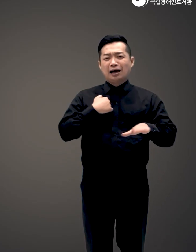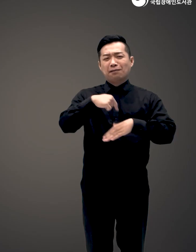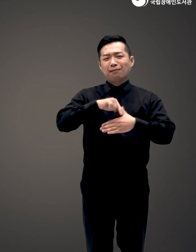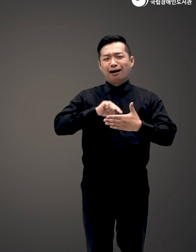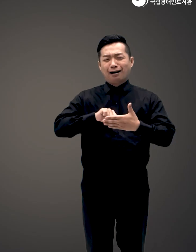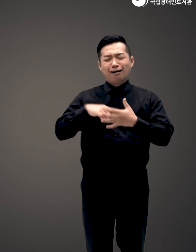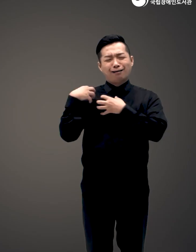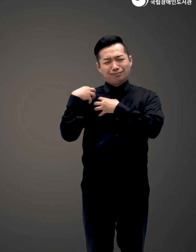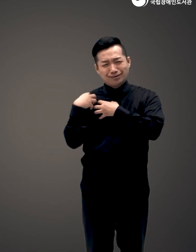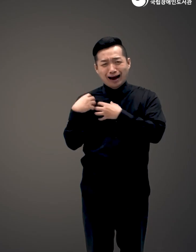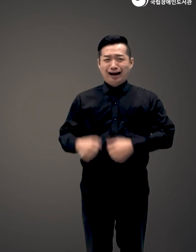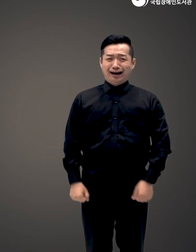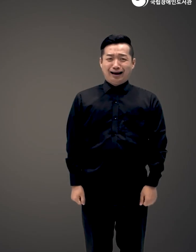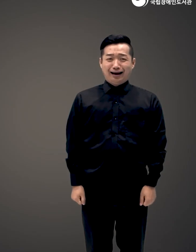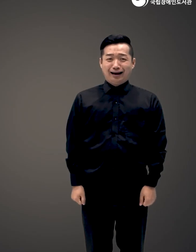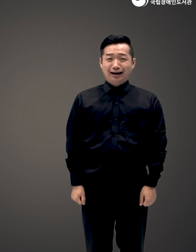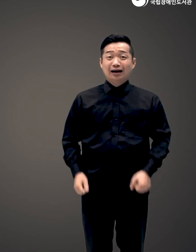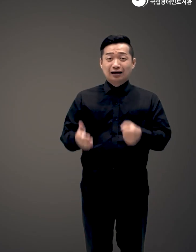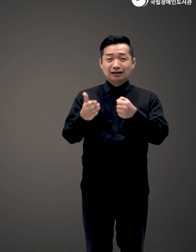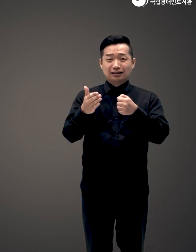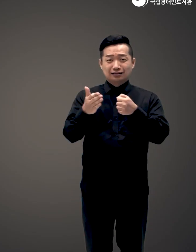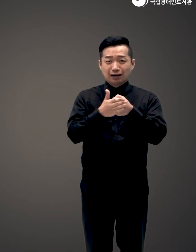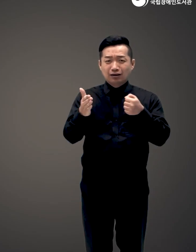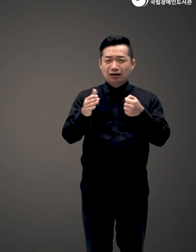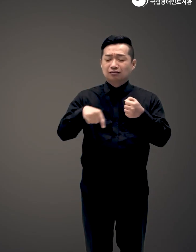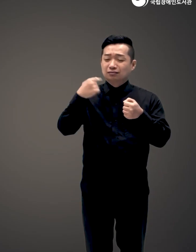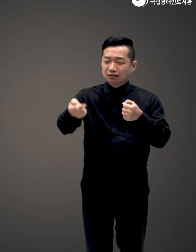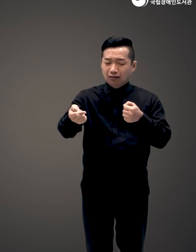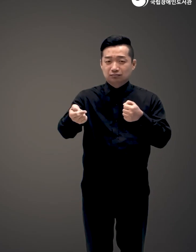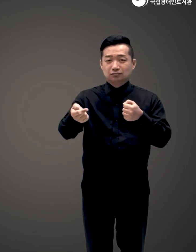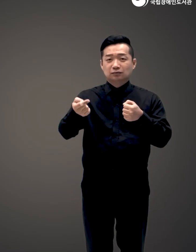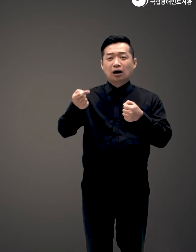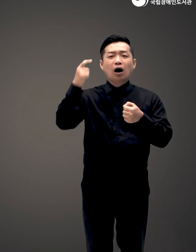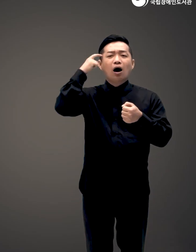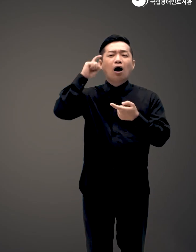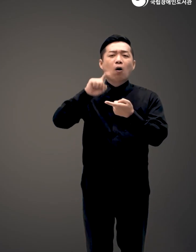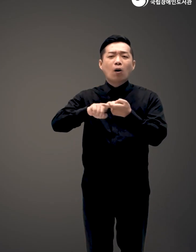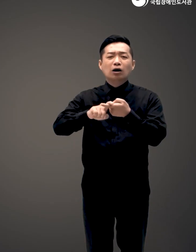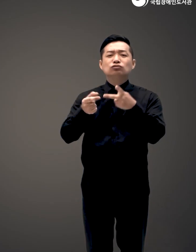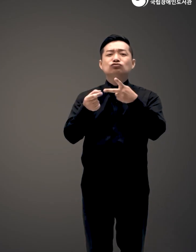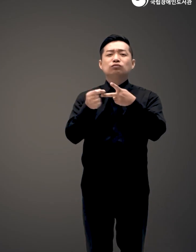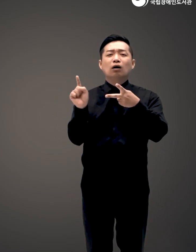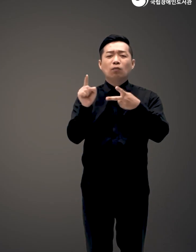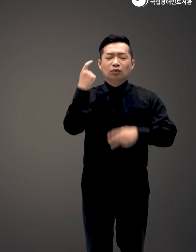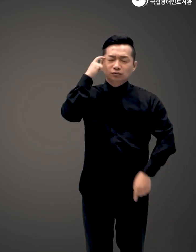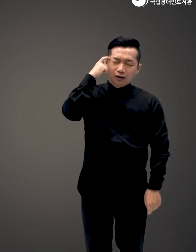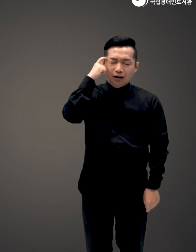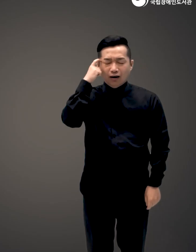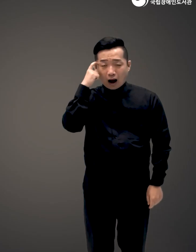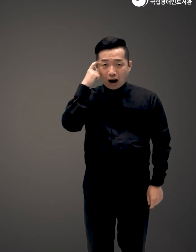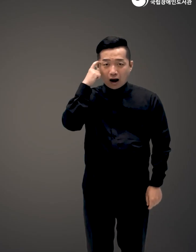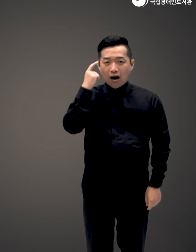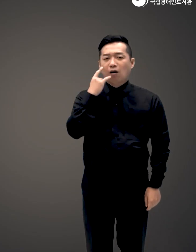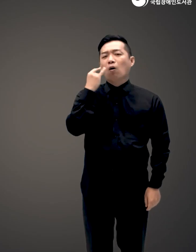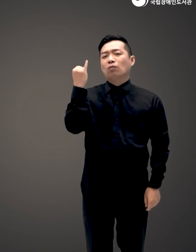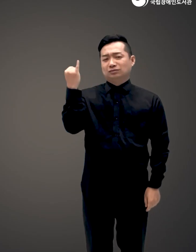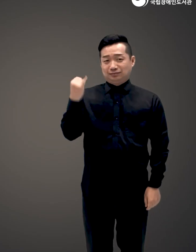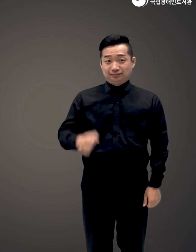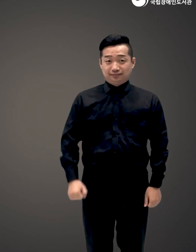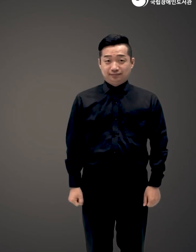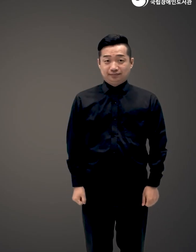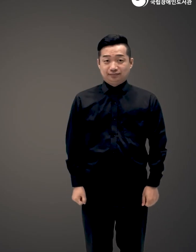아직 감당을 못할 것 같았어요. 그랬을 때 제가 가장 관심이 그 다음으로 가는 게 무엇일까 이렇게 생각해 봤을